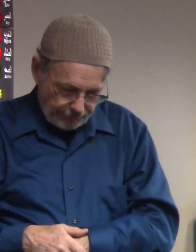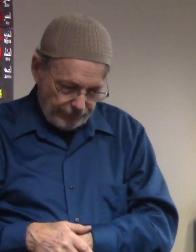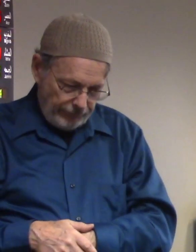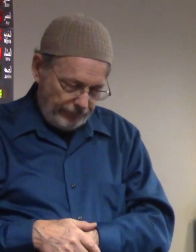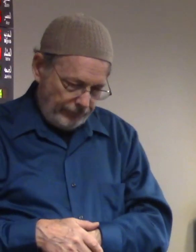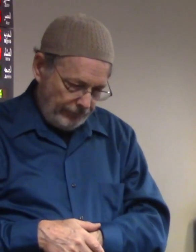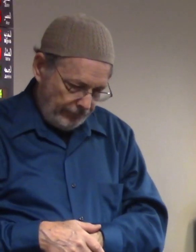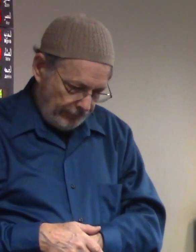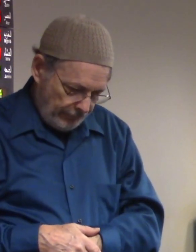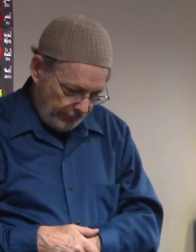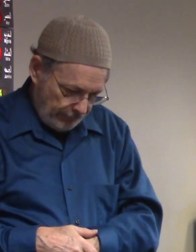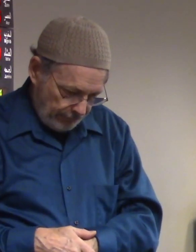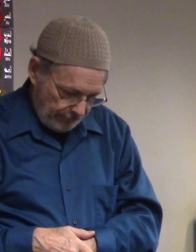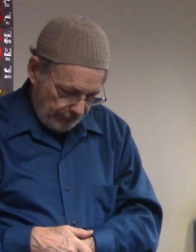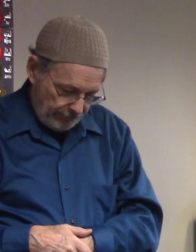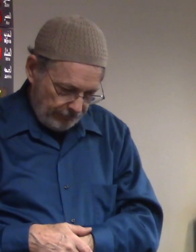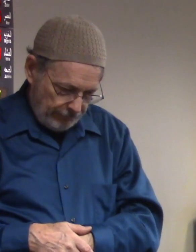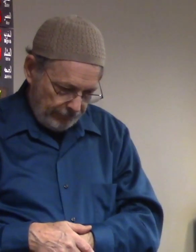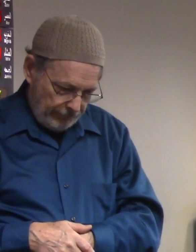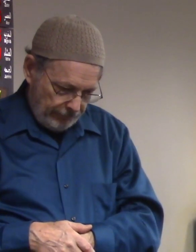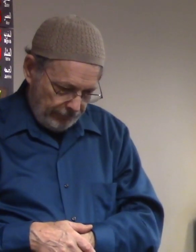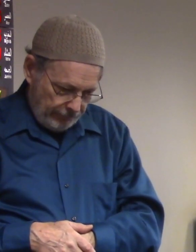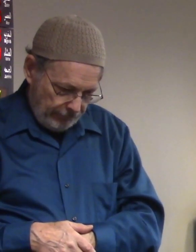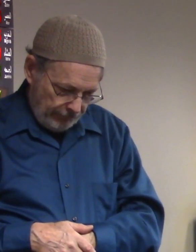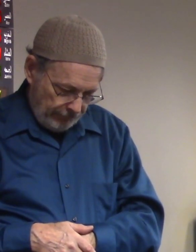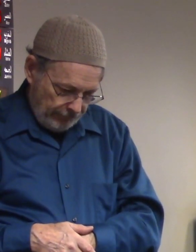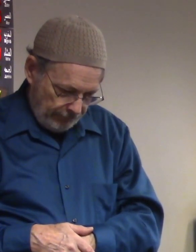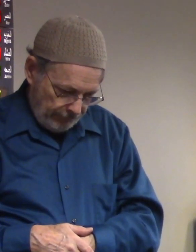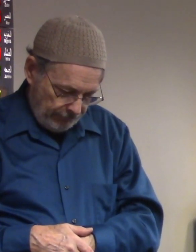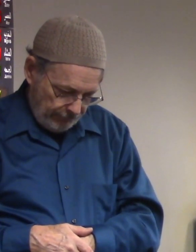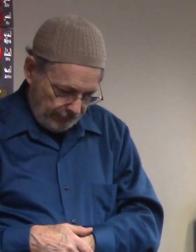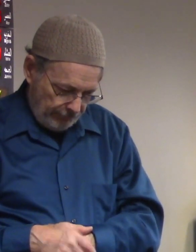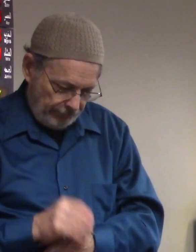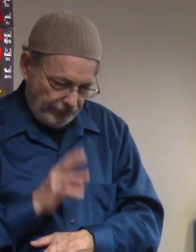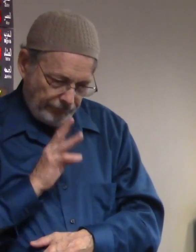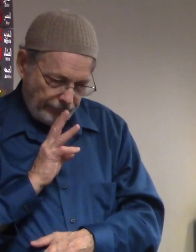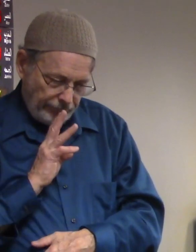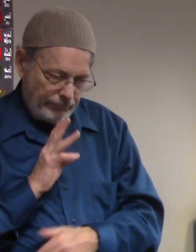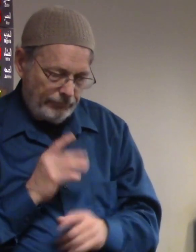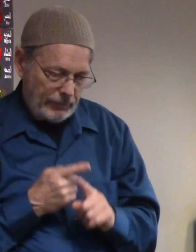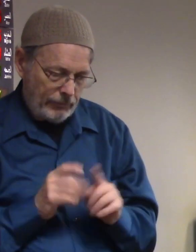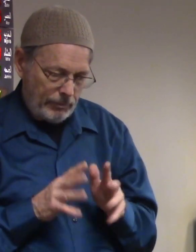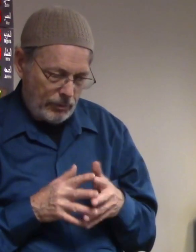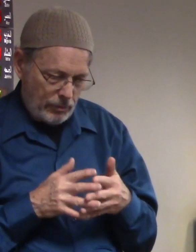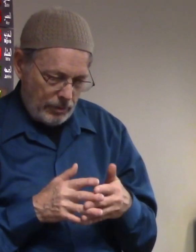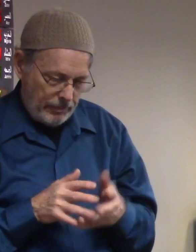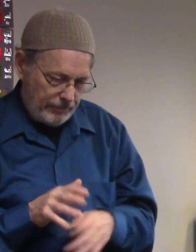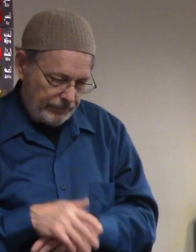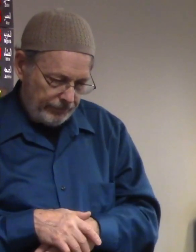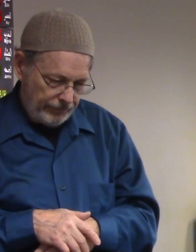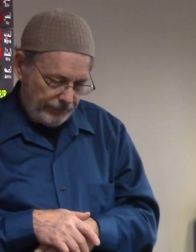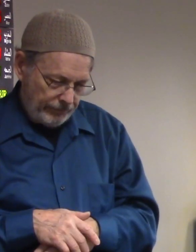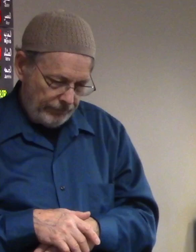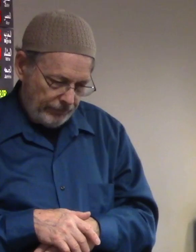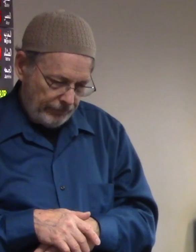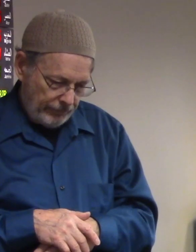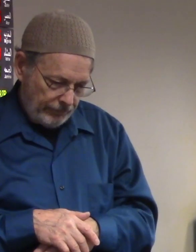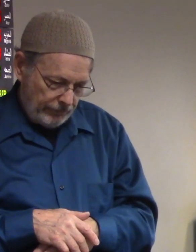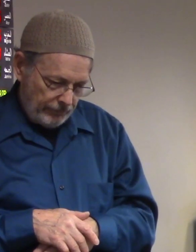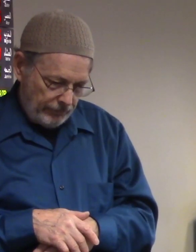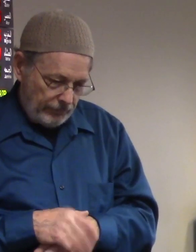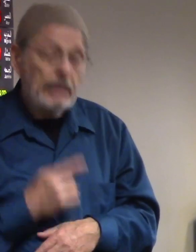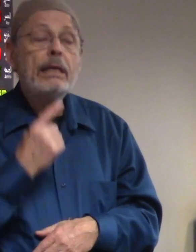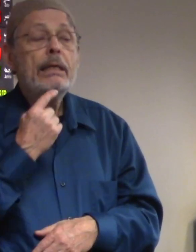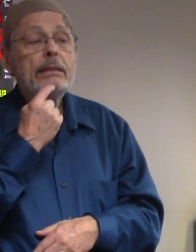مِنْ رَوْحِكَ وَأَعْطَيْتَ سُلَيْمَانَ مُلْكًا عَظِيمًا وَرَفَعْتَ إِدْرِيسَ مَقَامًا عَلِيًّا فَأَيْنَ أَنَا مِنْ هَوْلَاهُ يَا رَبِّ. He says to the